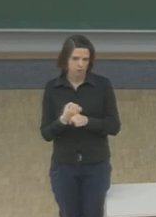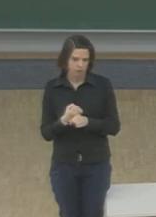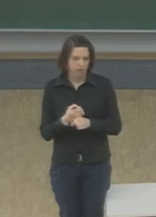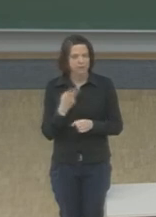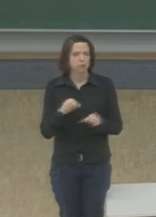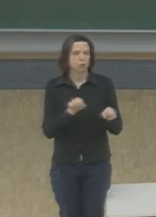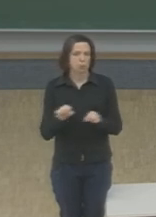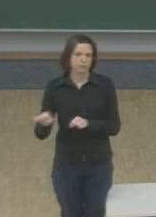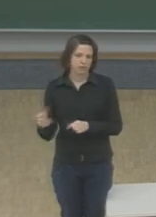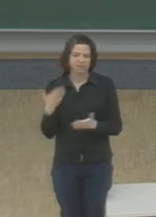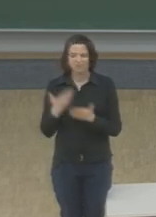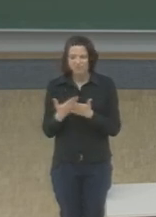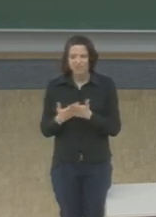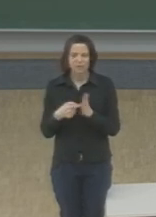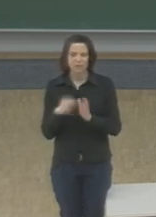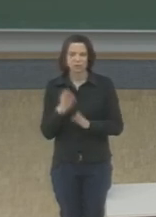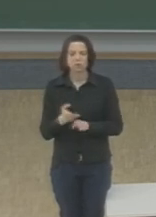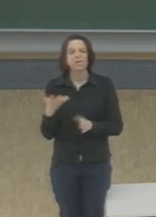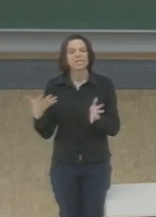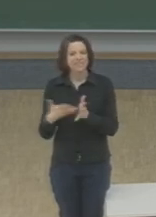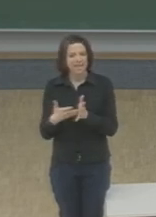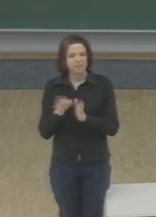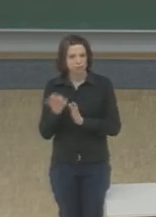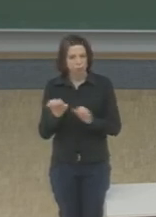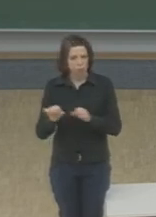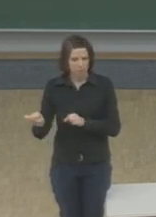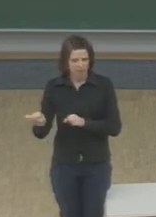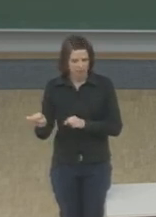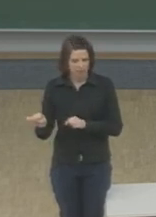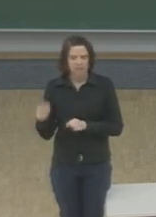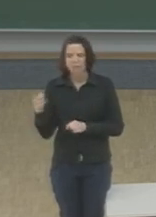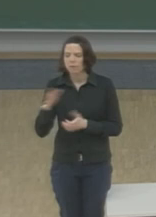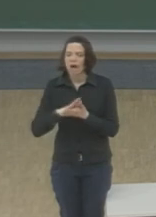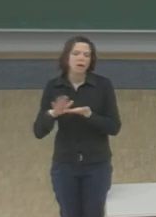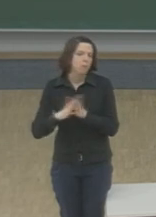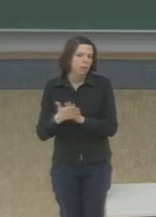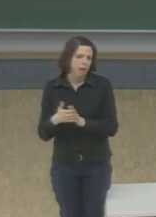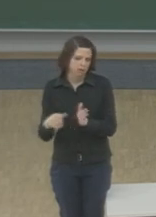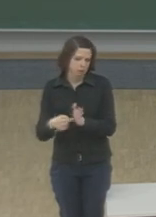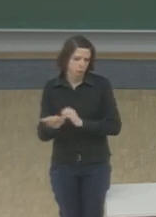sich drittens bereits ab, dass Testing for Competence aus ganz pragmatischen Gründen